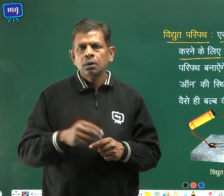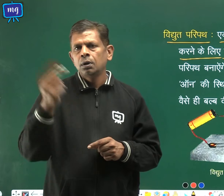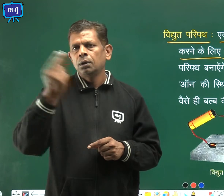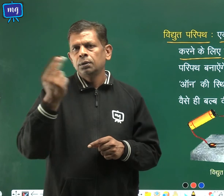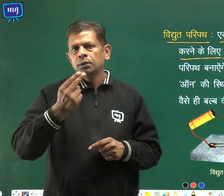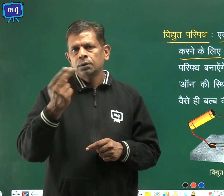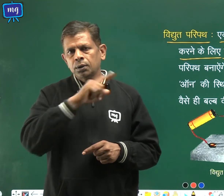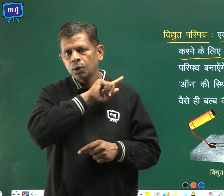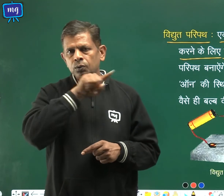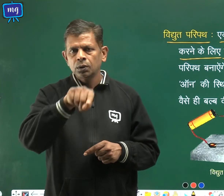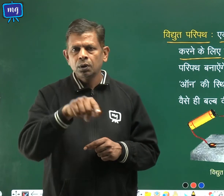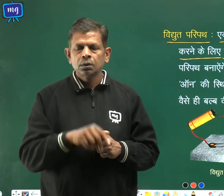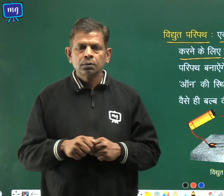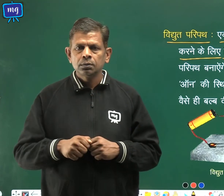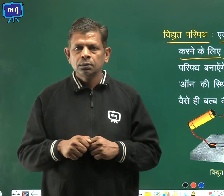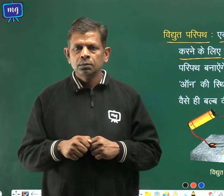चित्रानुसार